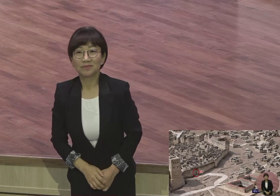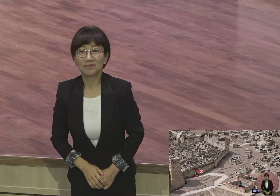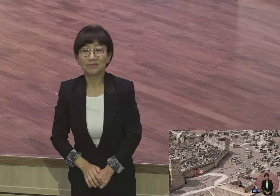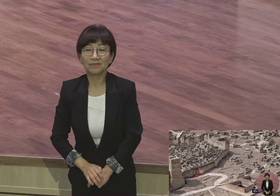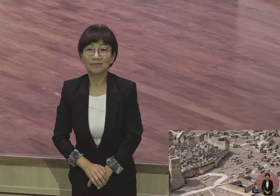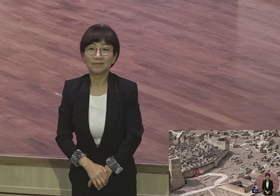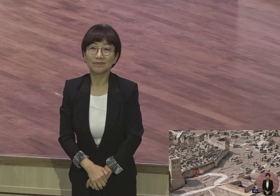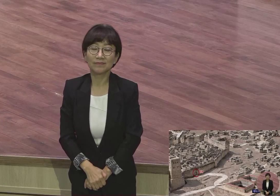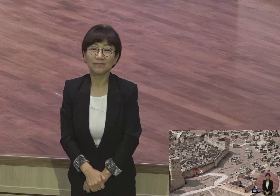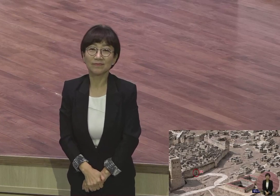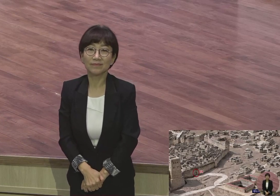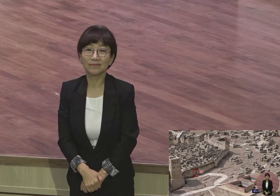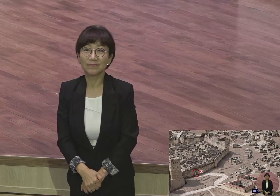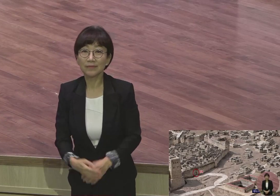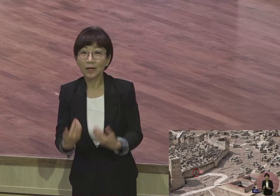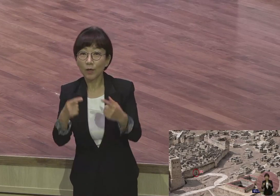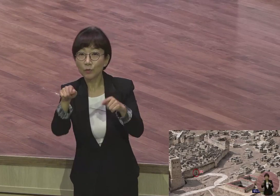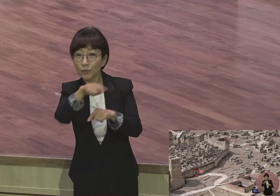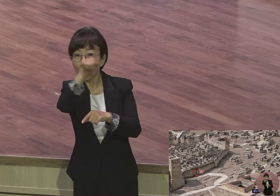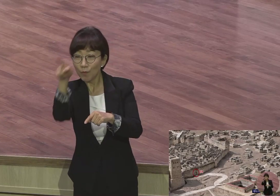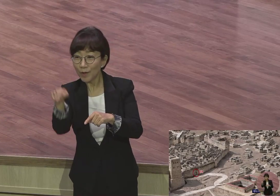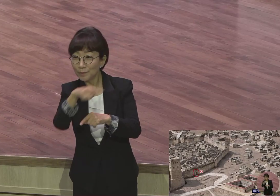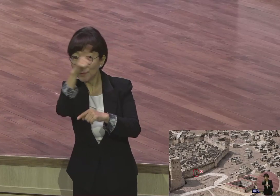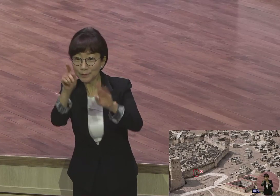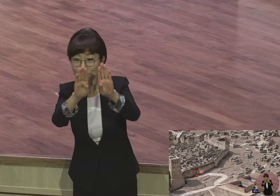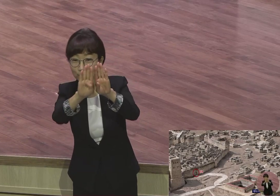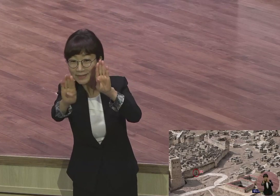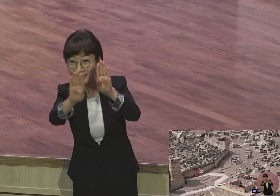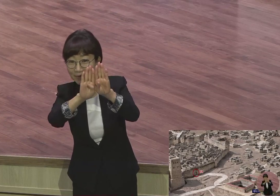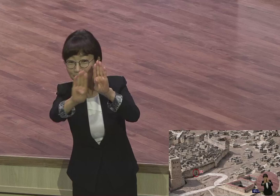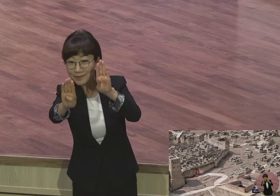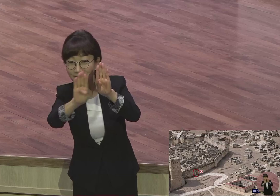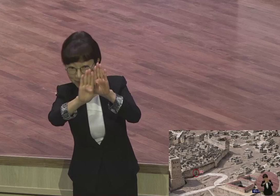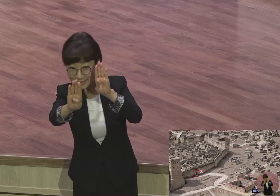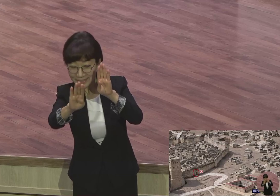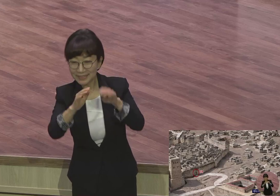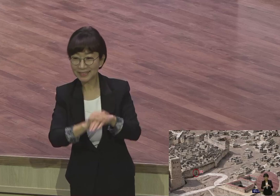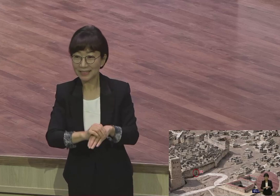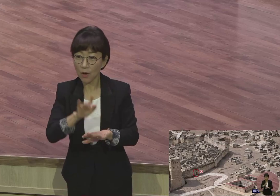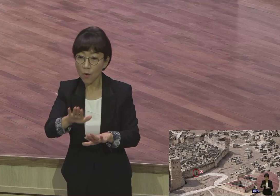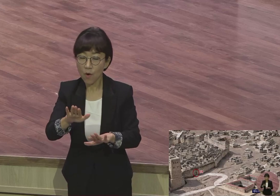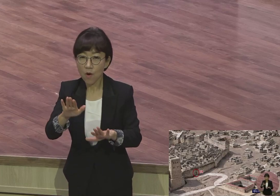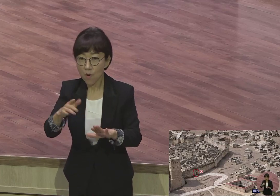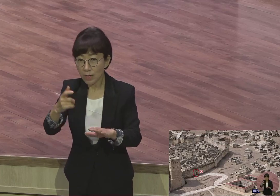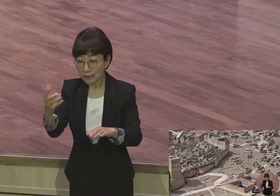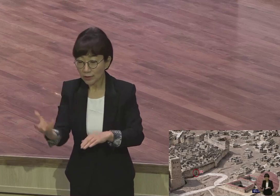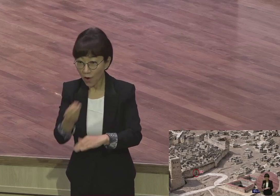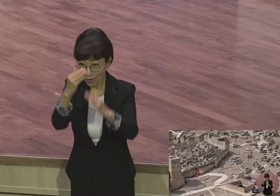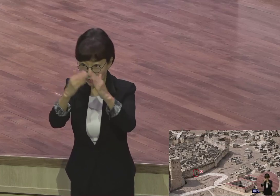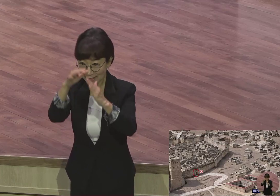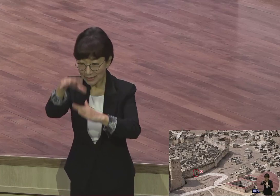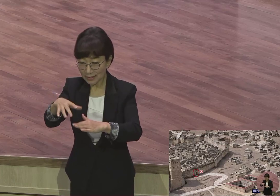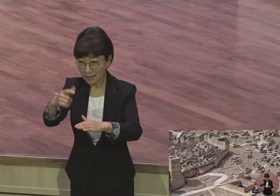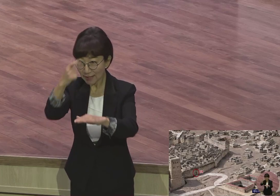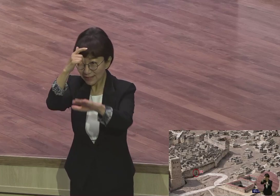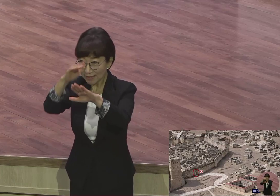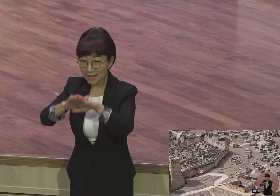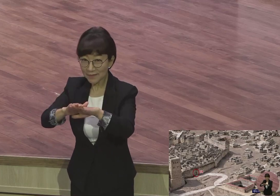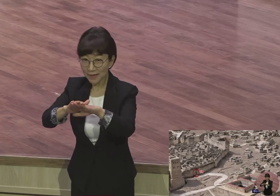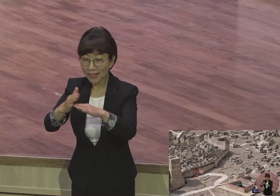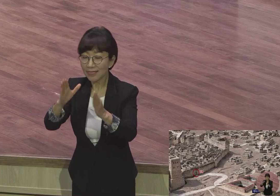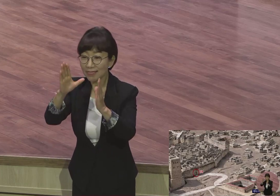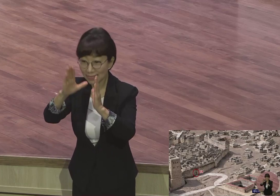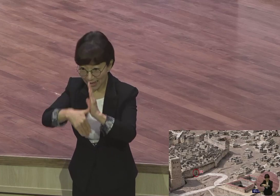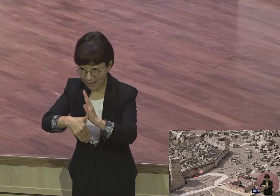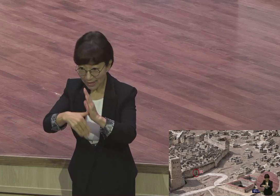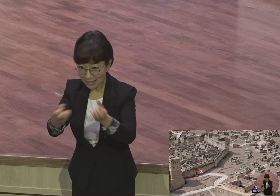바로 양문이 있어요. 아홉 개의 문 중에서 양문은 성전에서 제사용으로 필요한 양이 들어가는